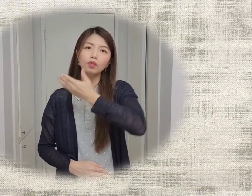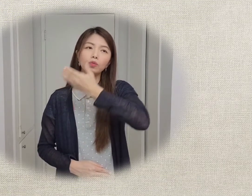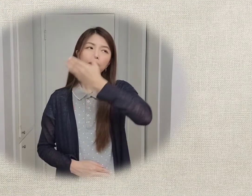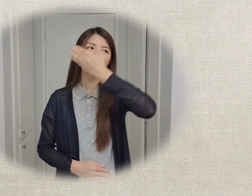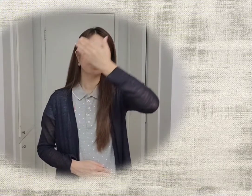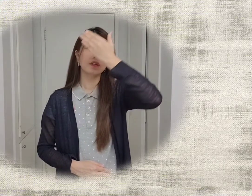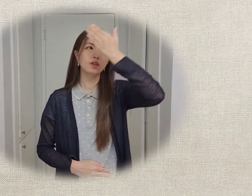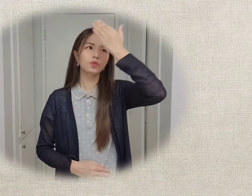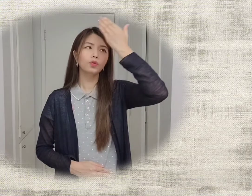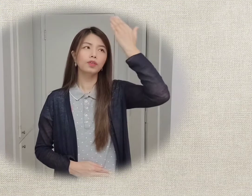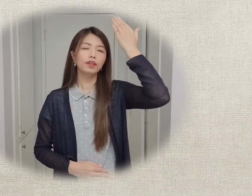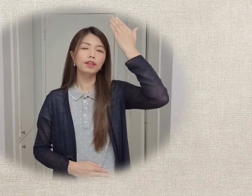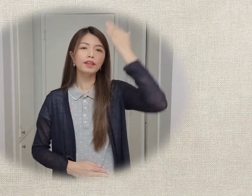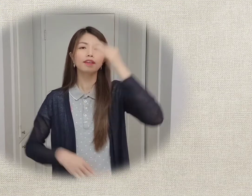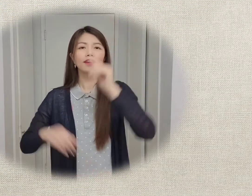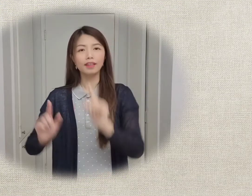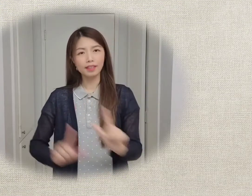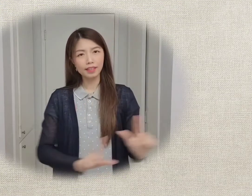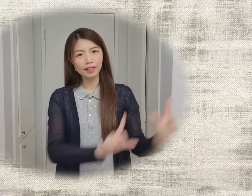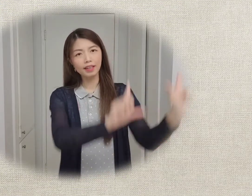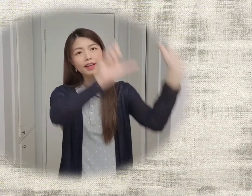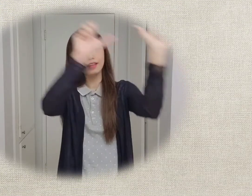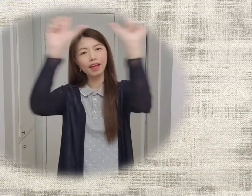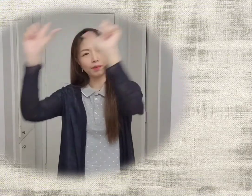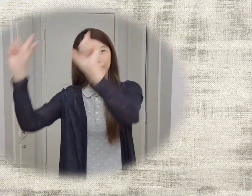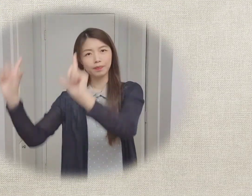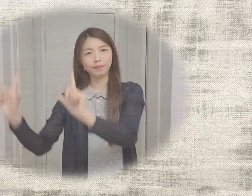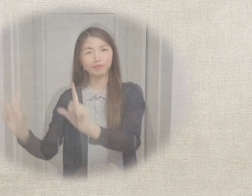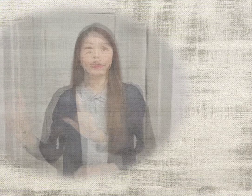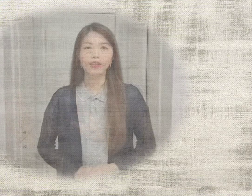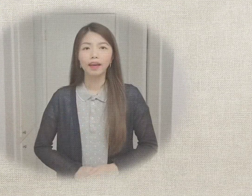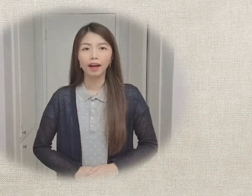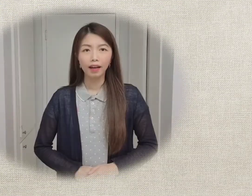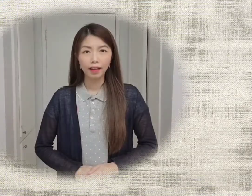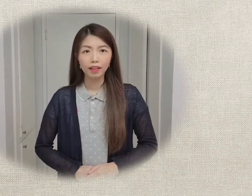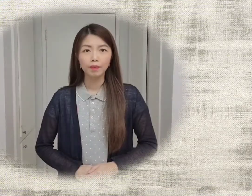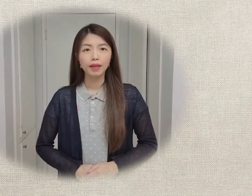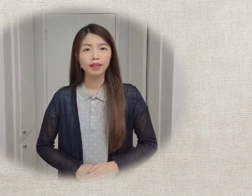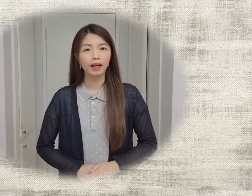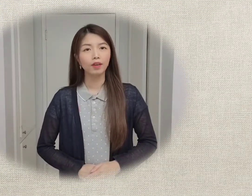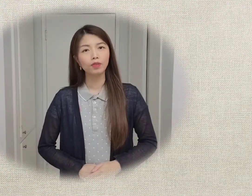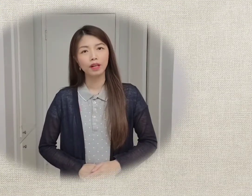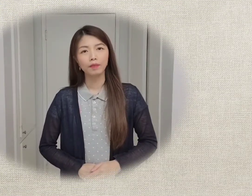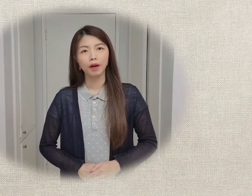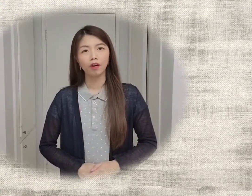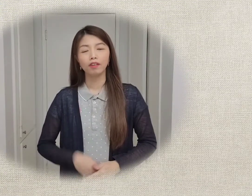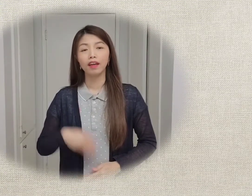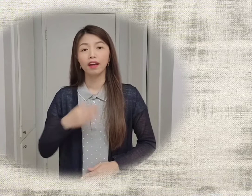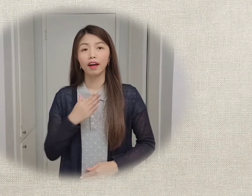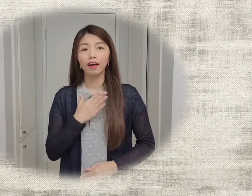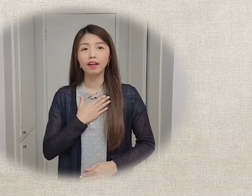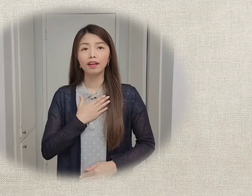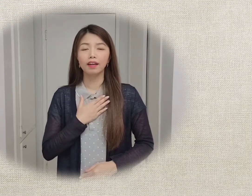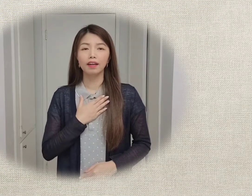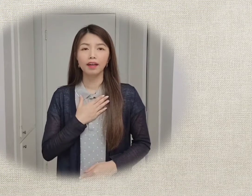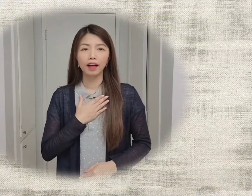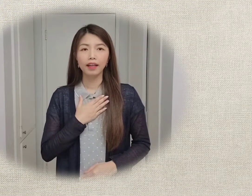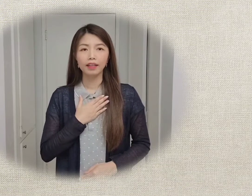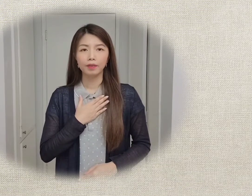뜻입니다. 꿈을 꾸는 삶. 내가 하나님의 자녀로 살며.